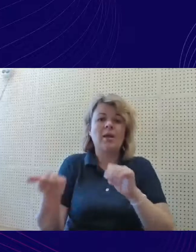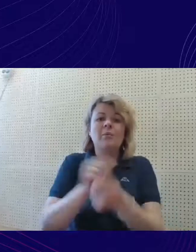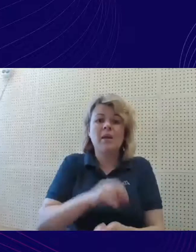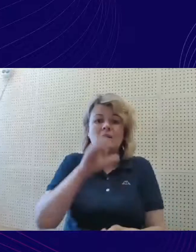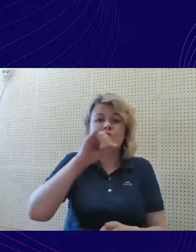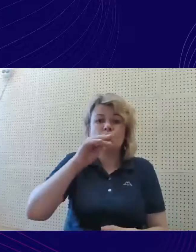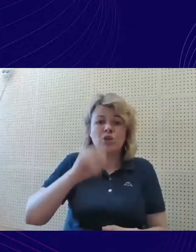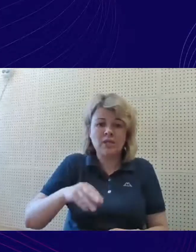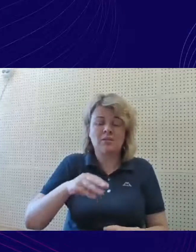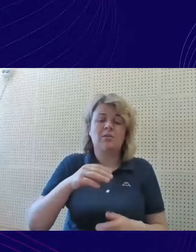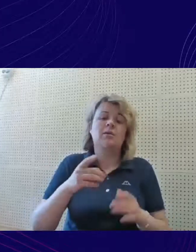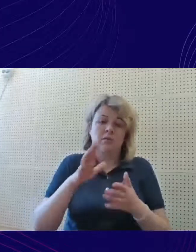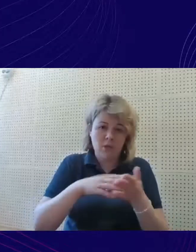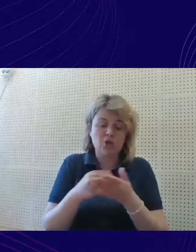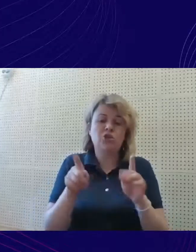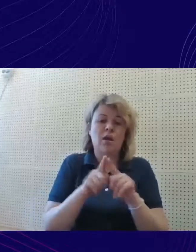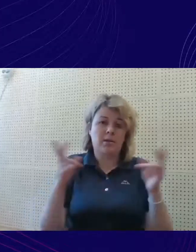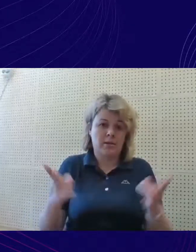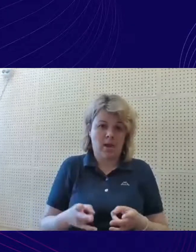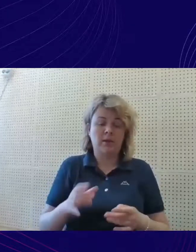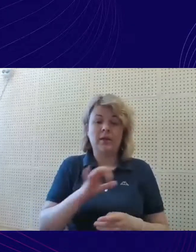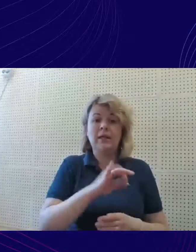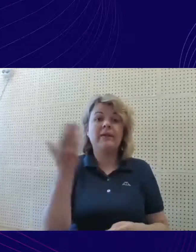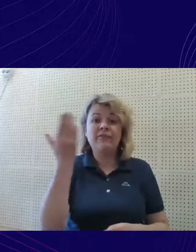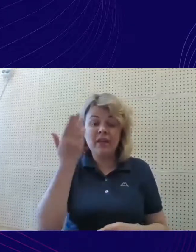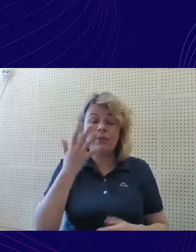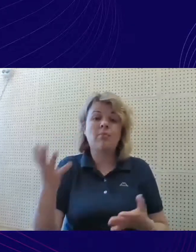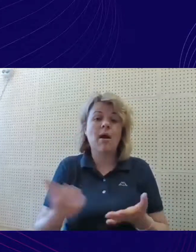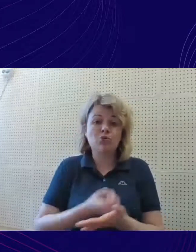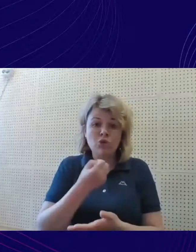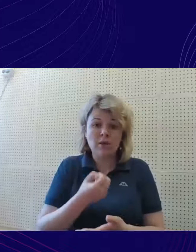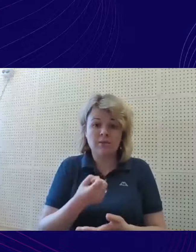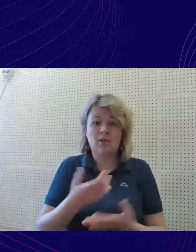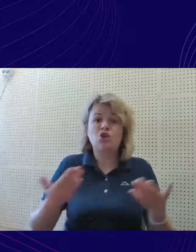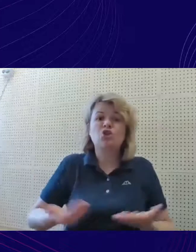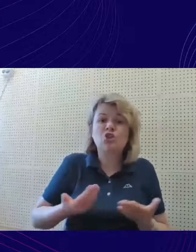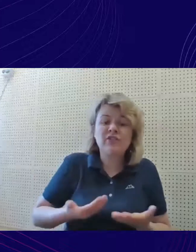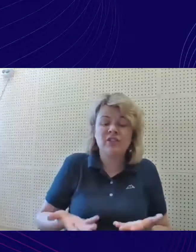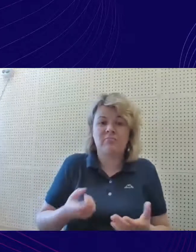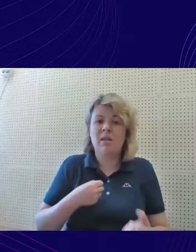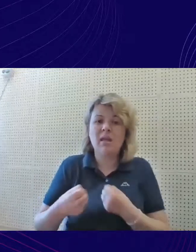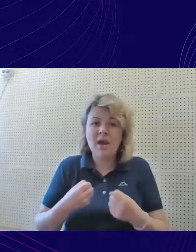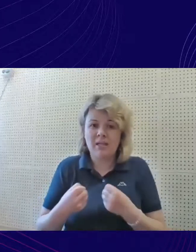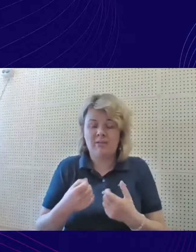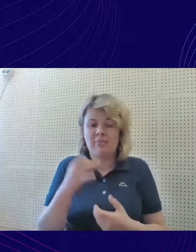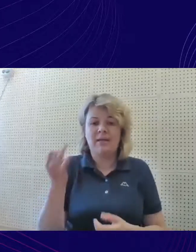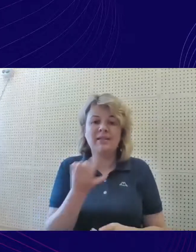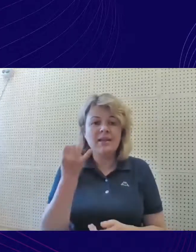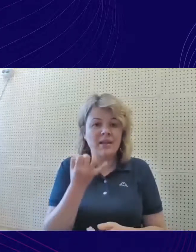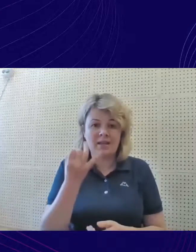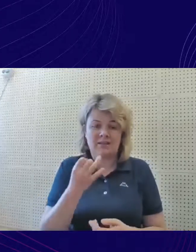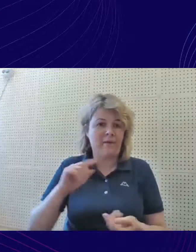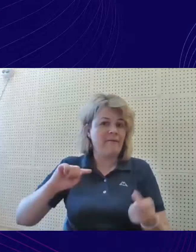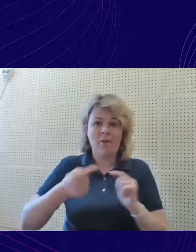ход, значит, так надо. И фильм получается живым, ярким и интересным,